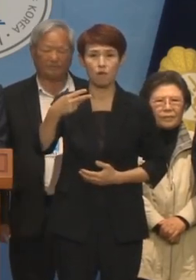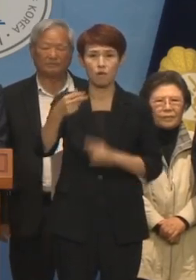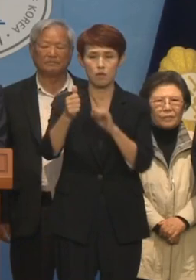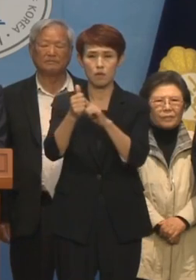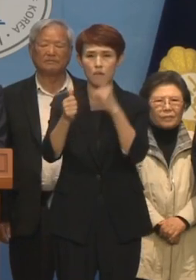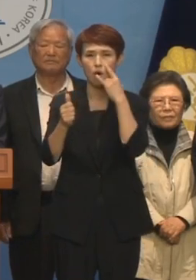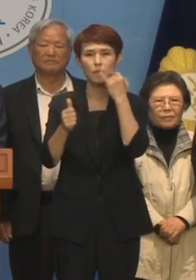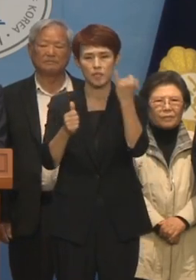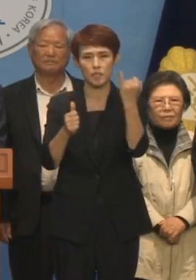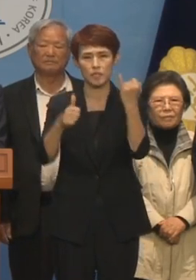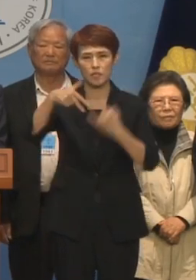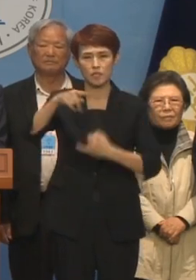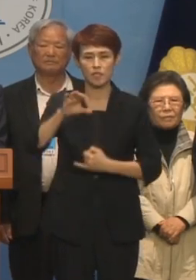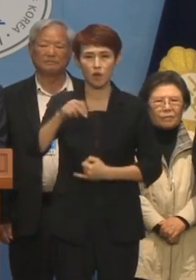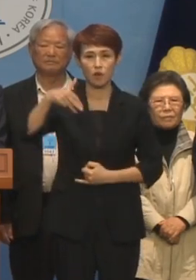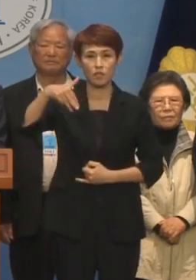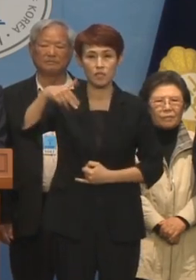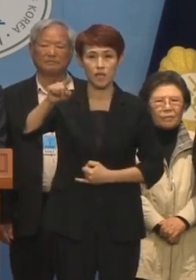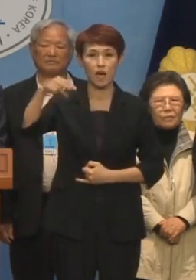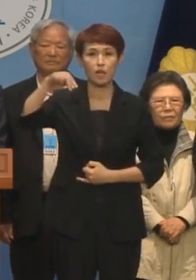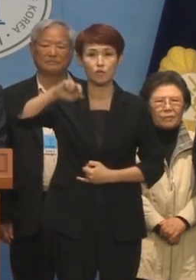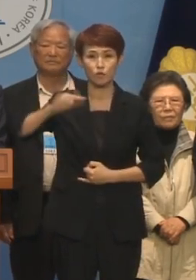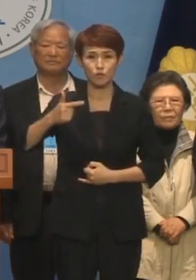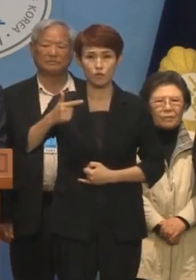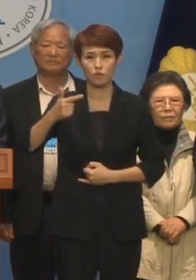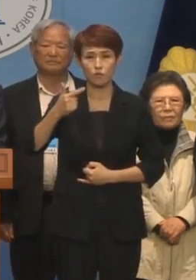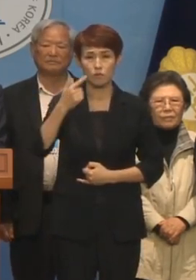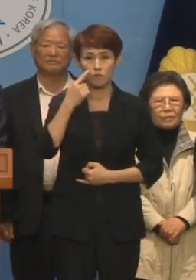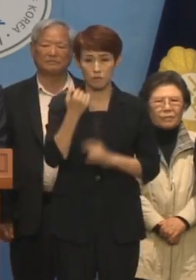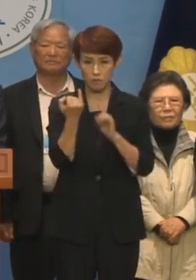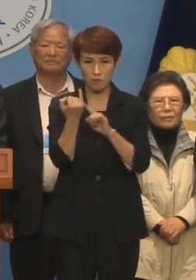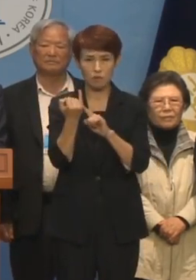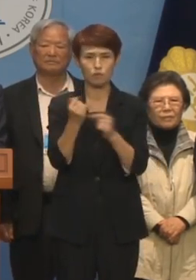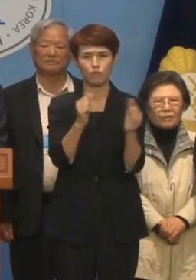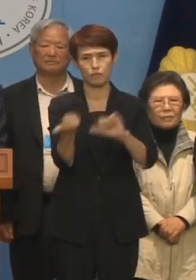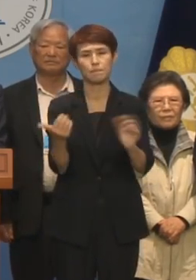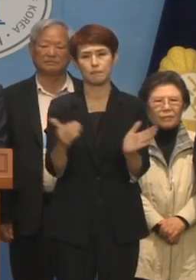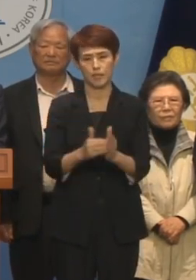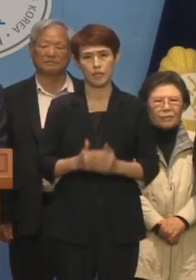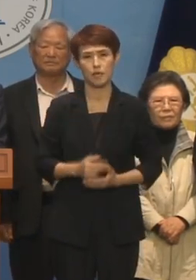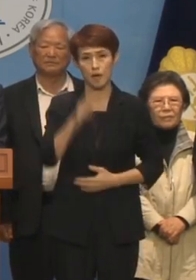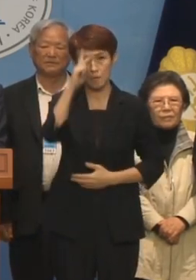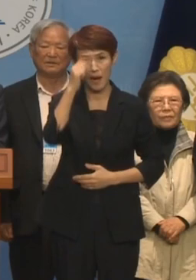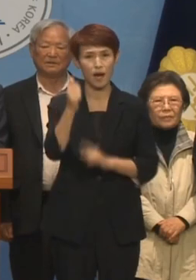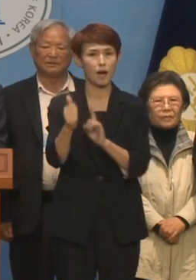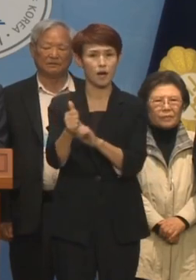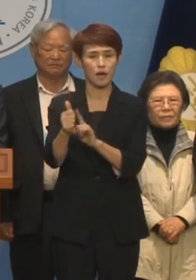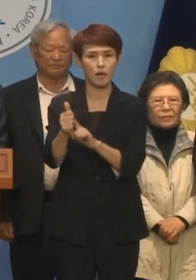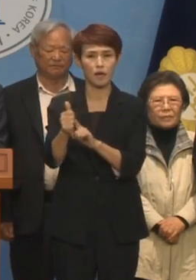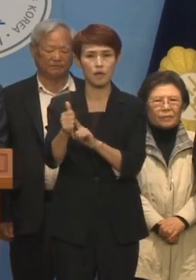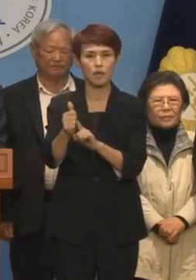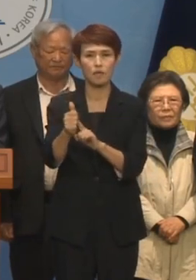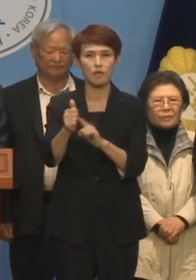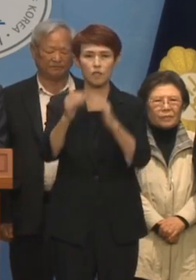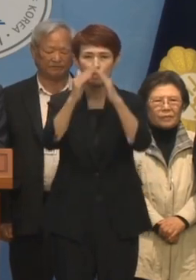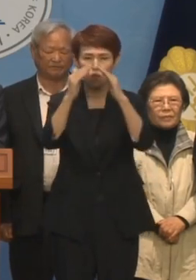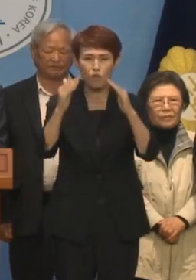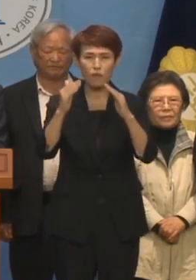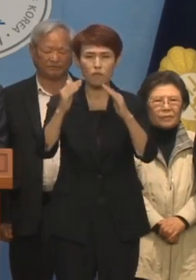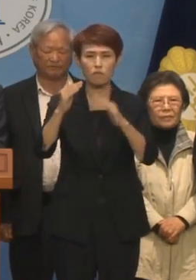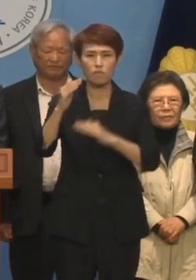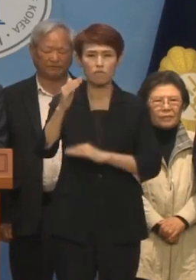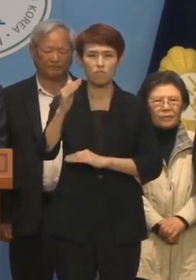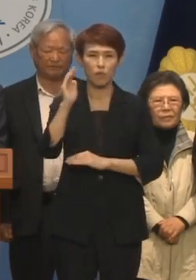어머니이신 정차순 여사님께서 별세했습니다. 박종철 열사는 전두환 군부